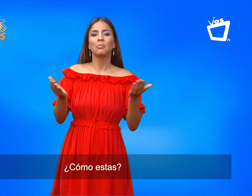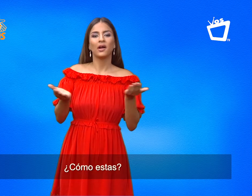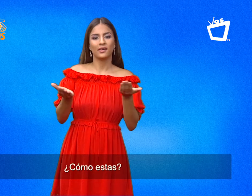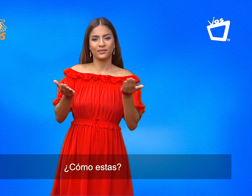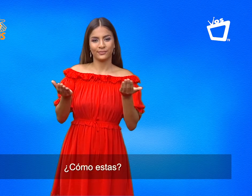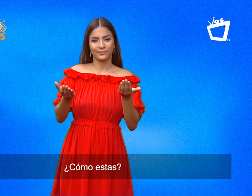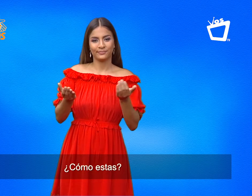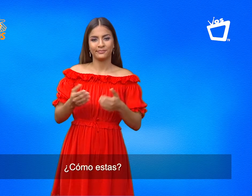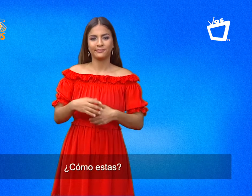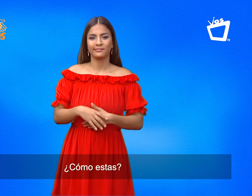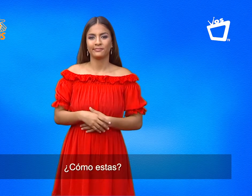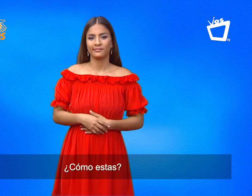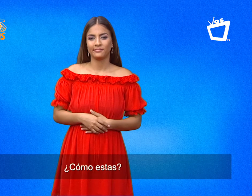cómo estás